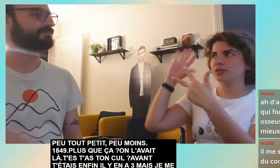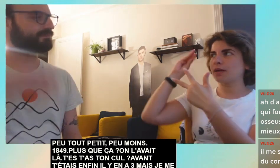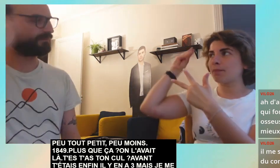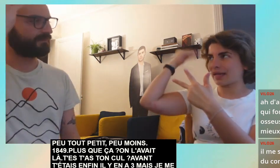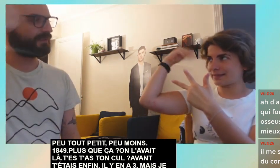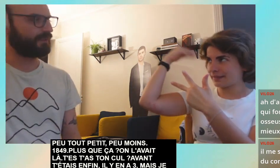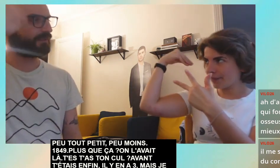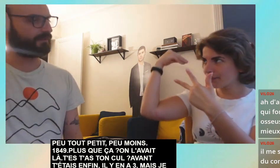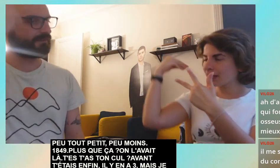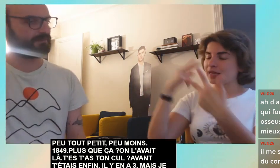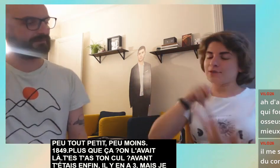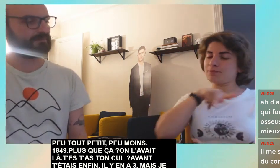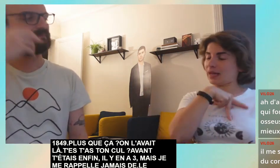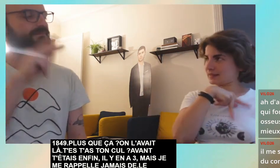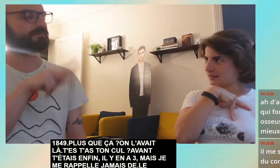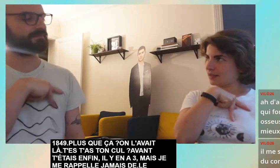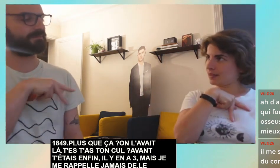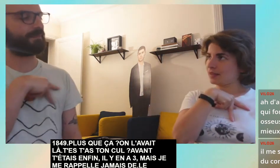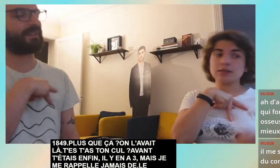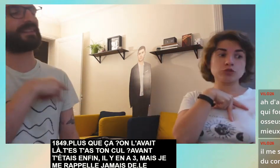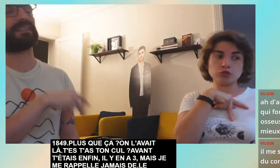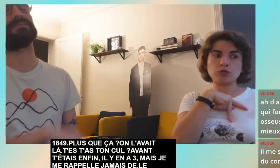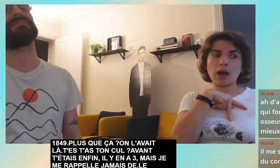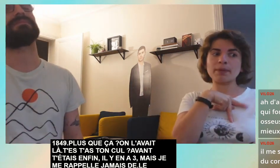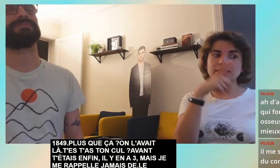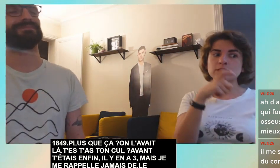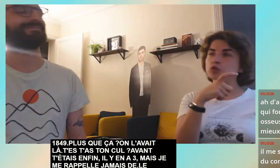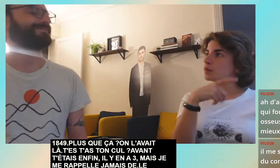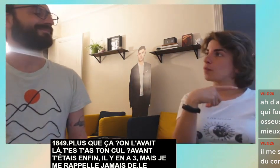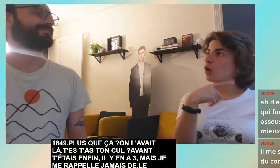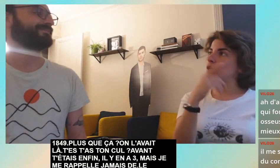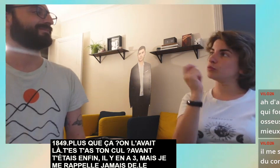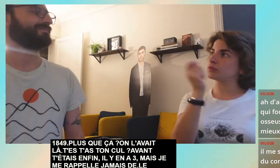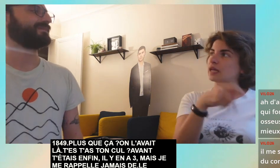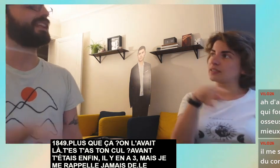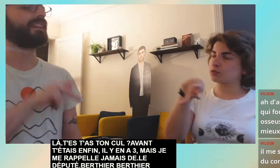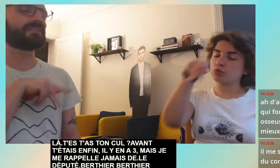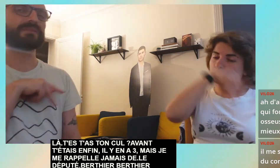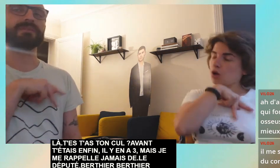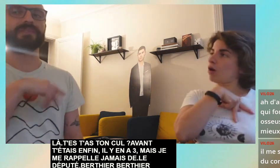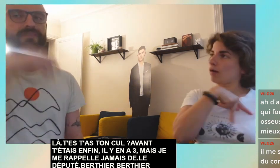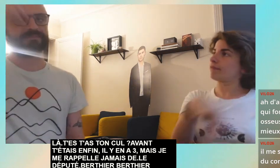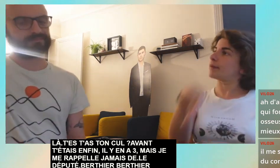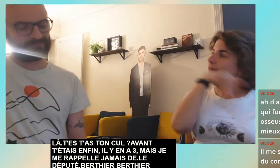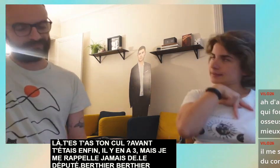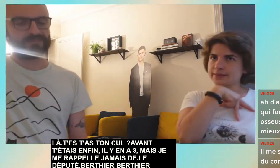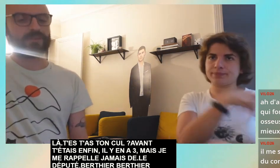deuxième, Berthier. Berthier. Berthier. À partir du moment où il a eu ta La Légion d'honneur. Berthier. Ok.